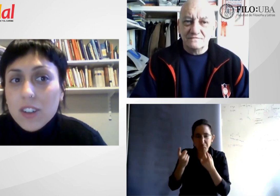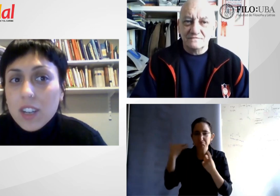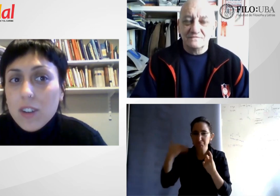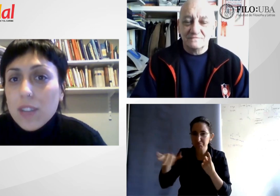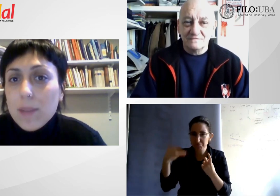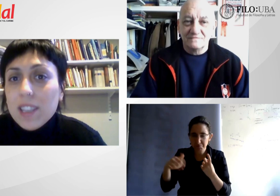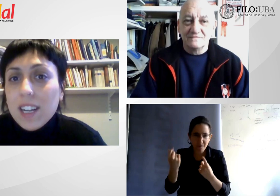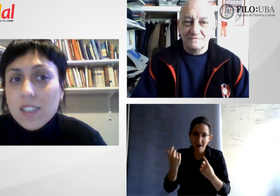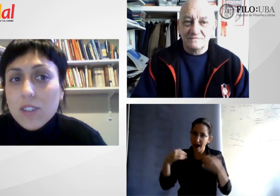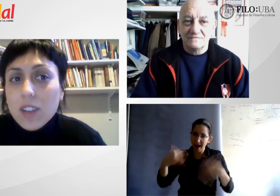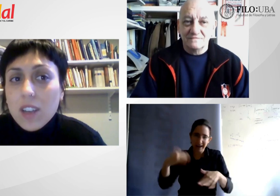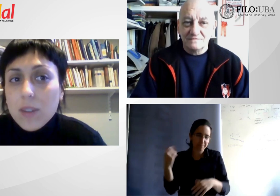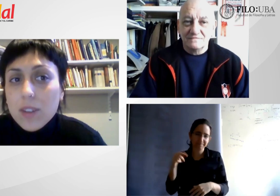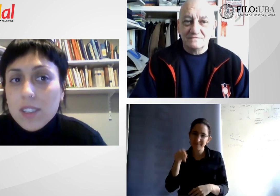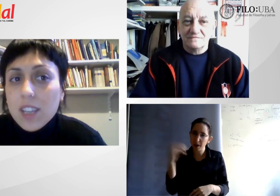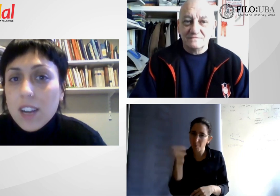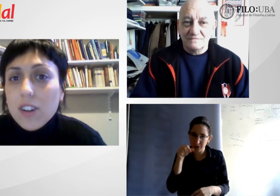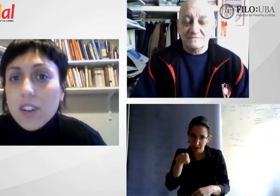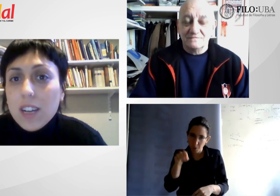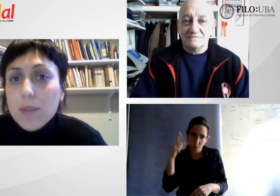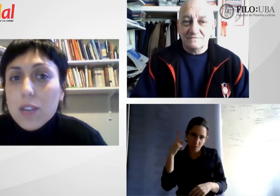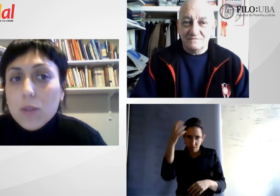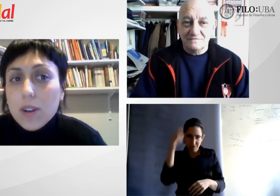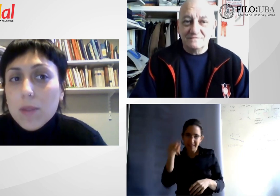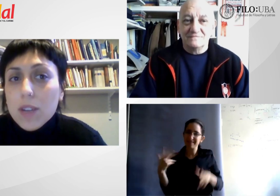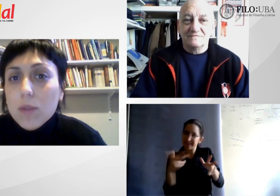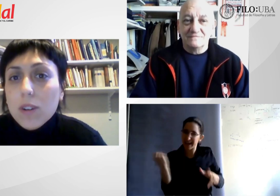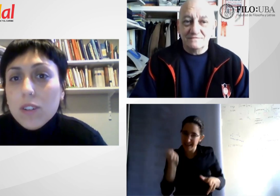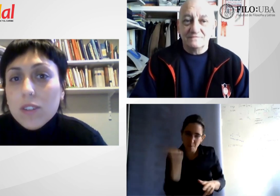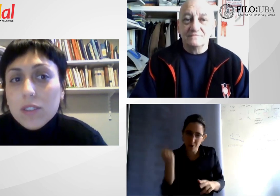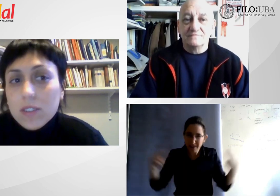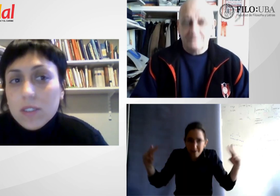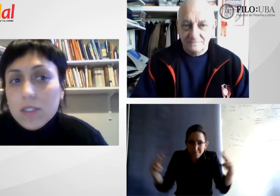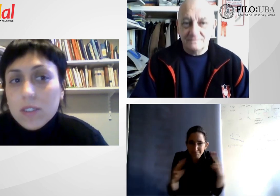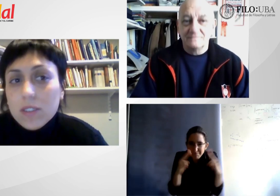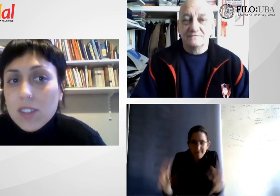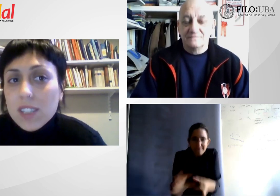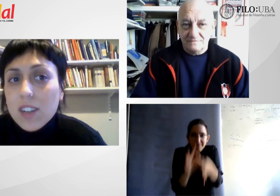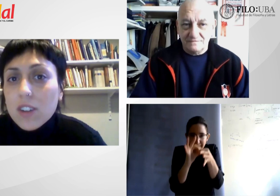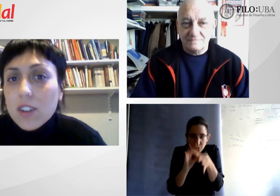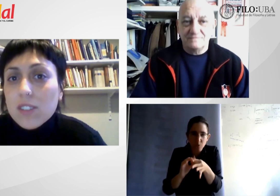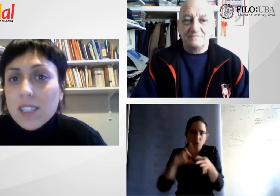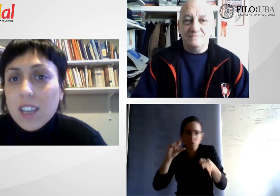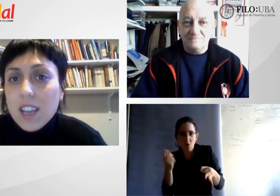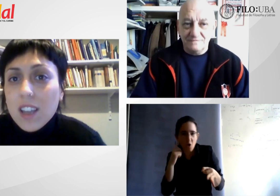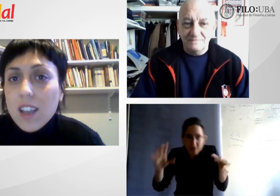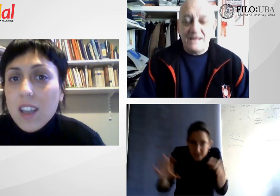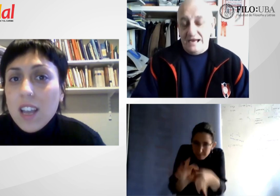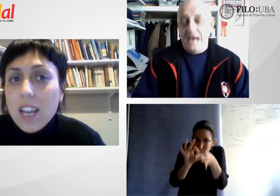Creo que lo fundamental es esto que vos decías, ¿no? El vínculo. El vínculo con las personas es lo que nos